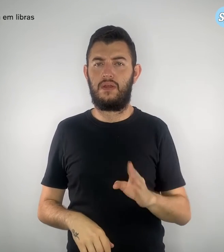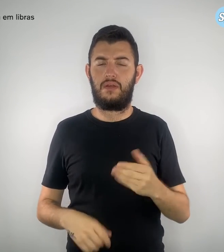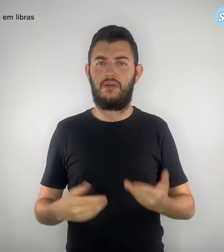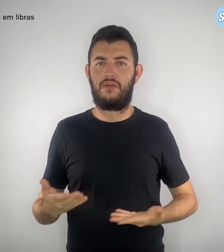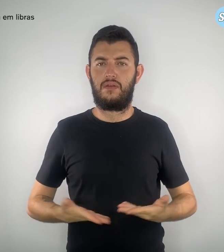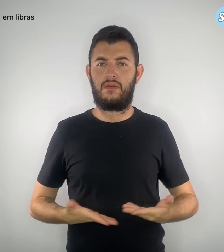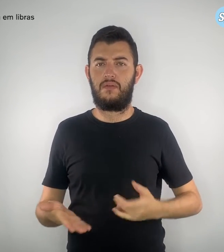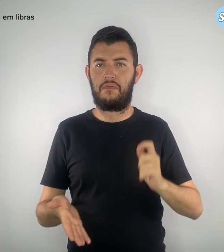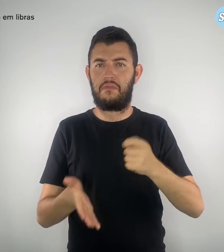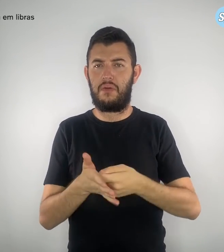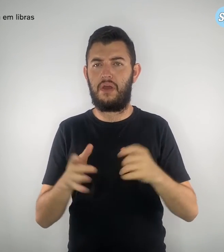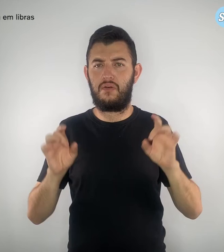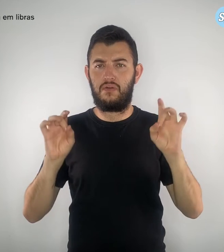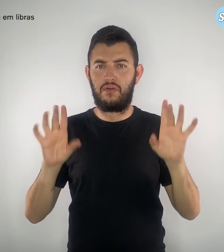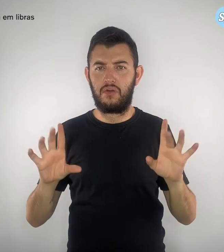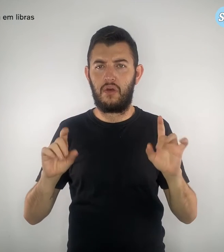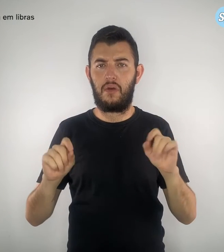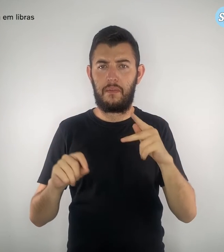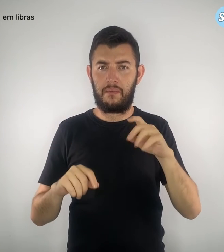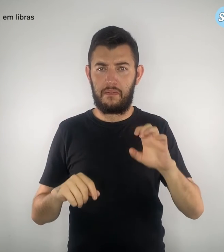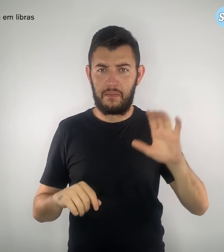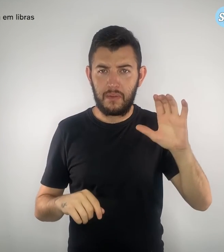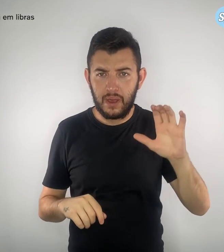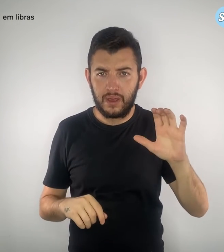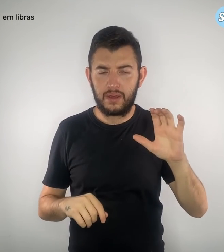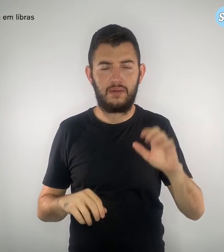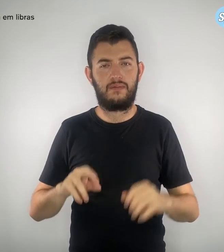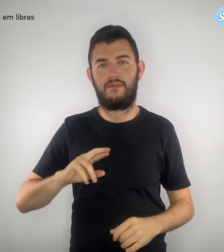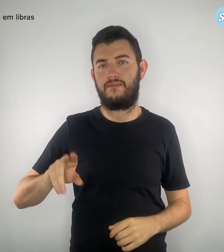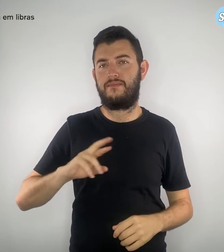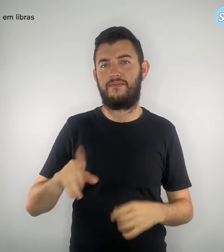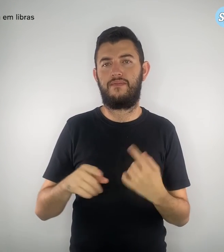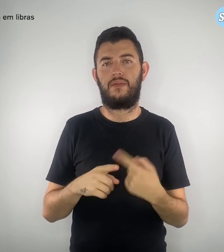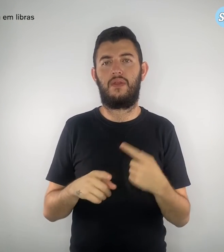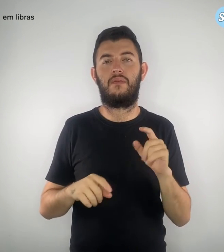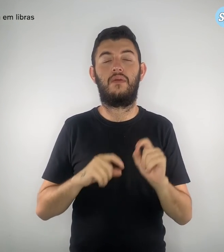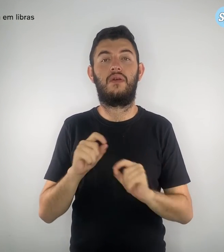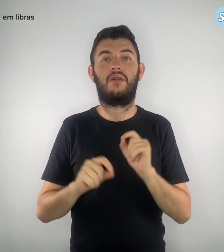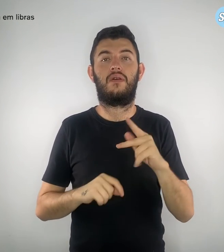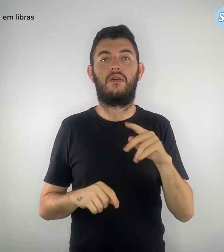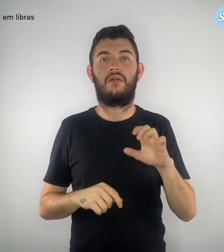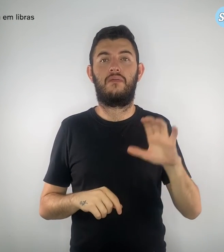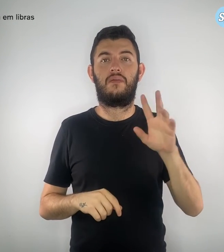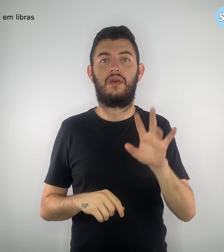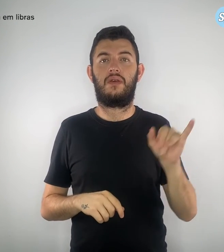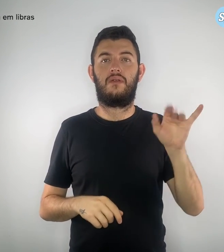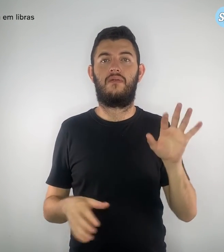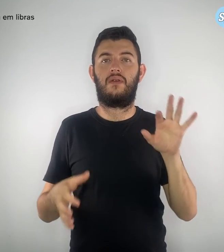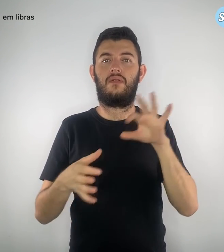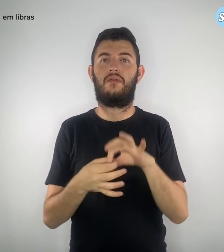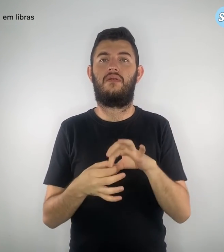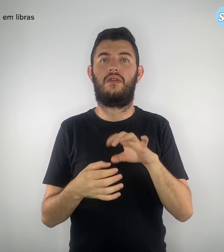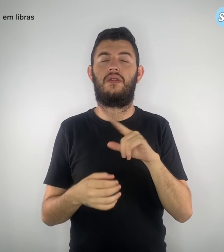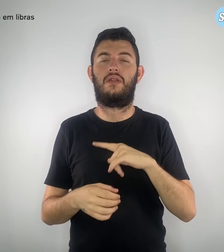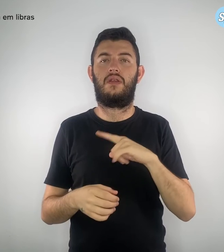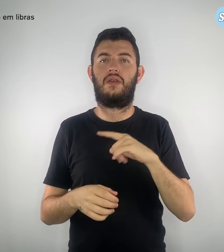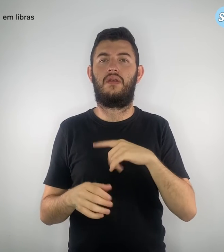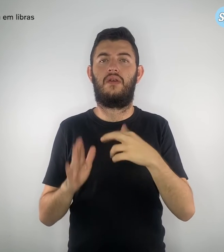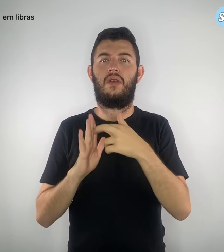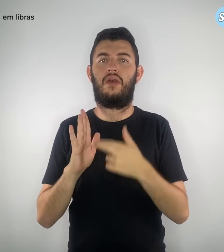não só por causa da PEC em si, mas porque ela estará casada com várias reformas já